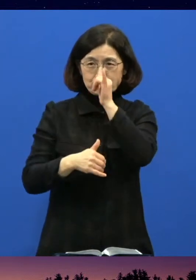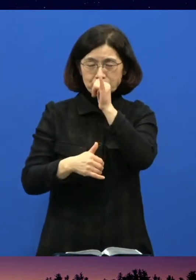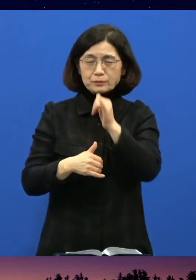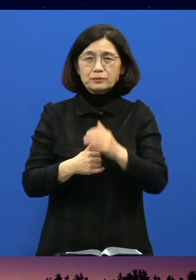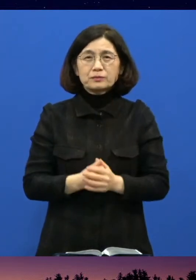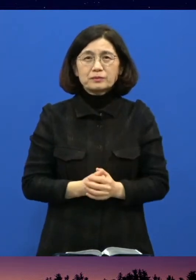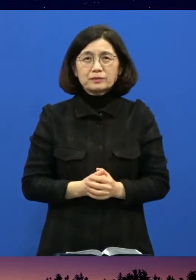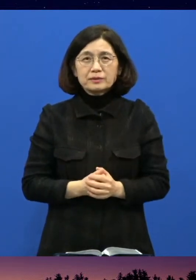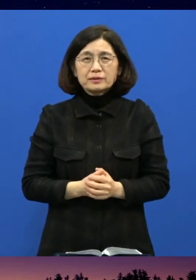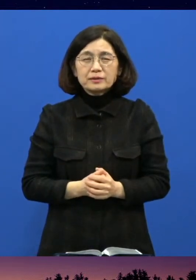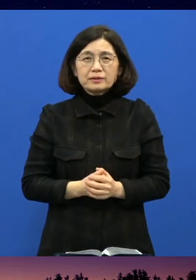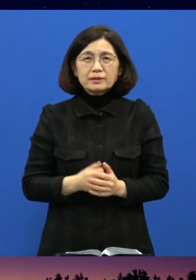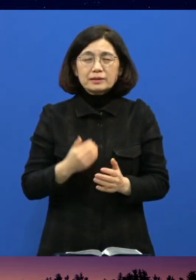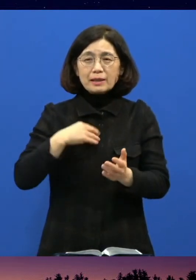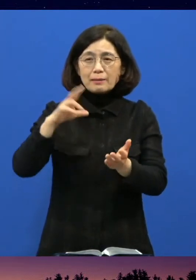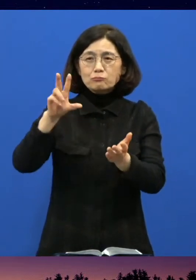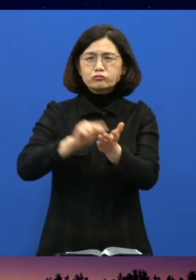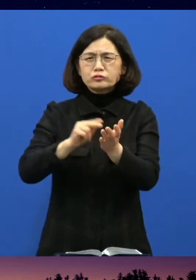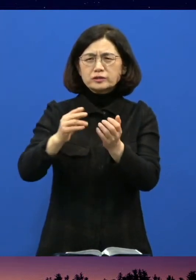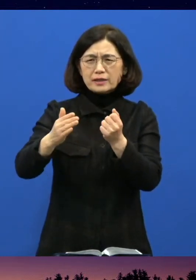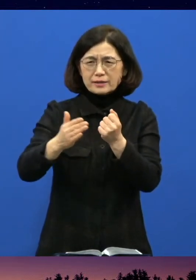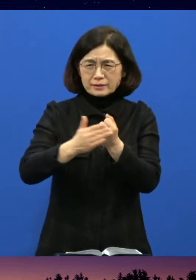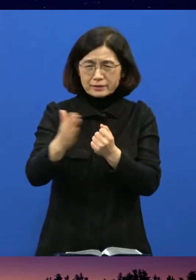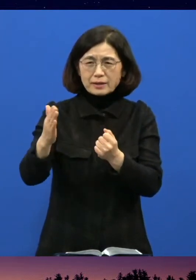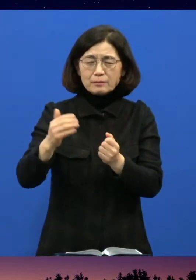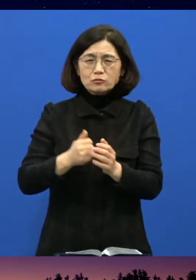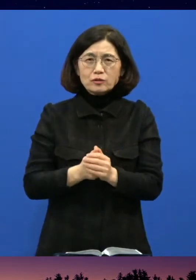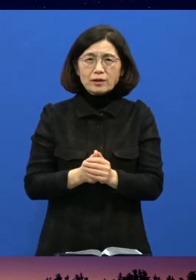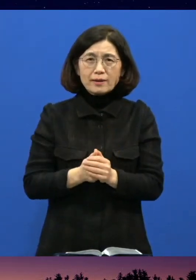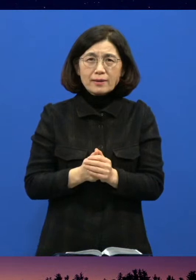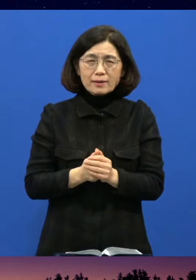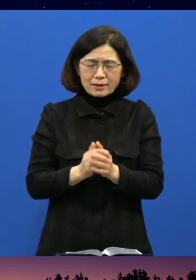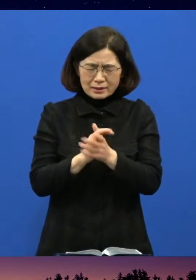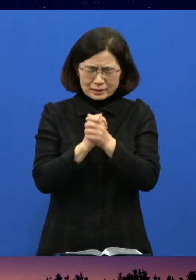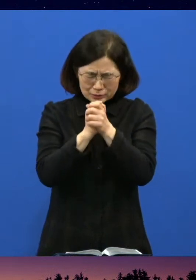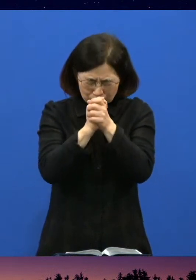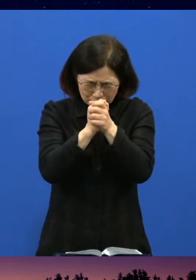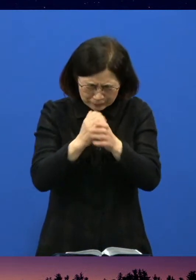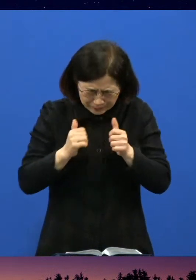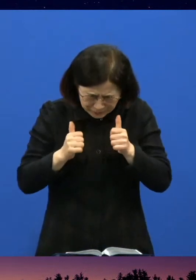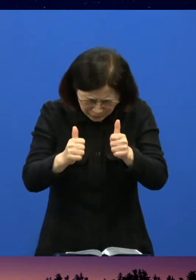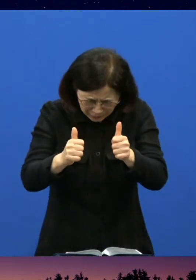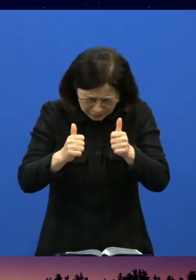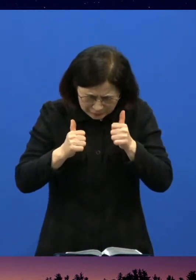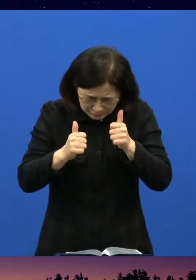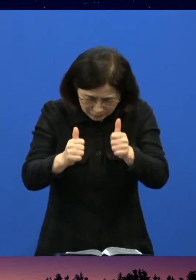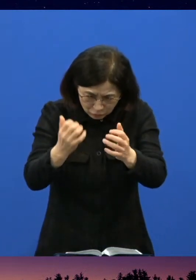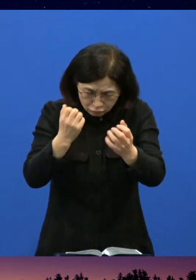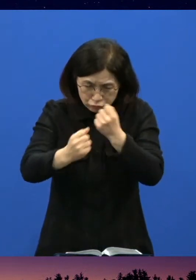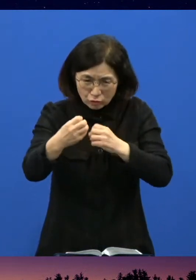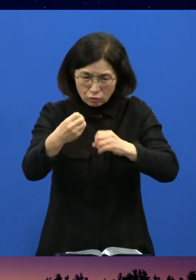그 어떤 문제 때문에 구할 때는 그 기도가 응답되지 않으면 가슴이 타들어가죠.